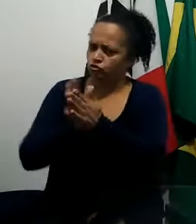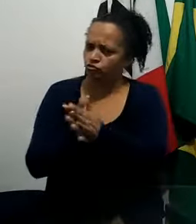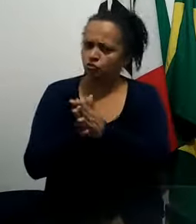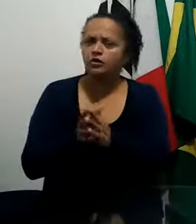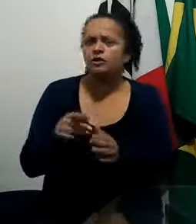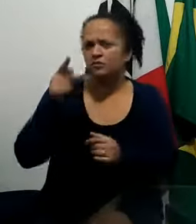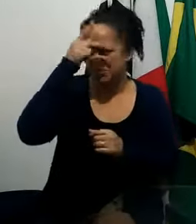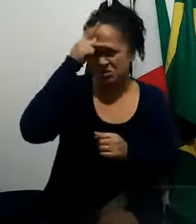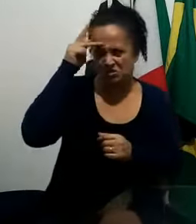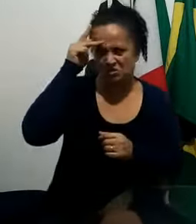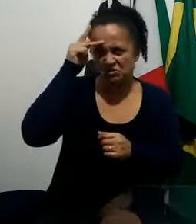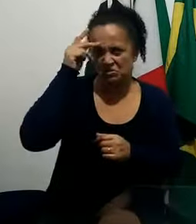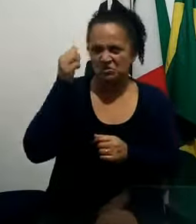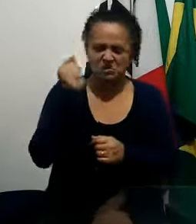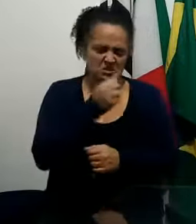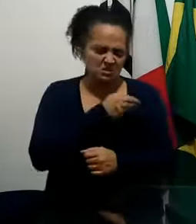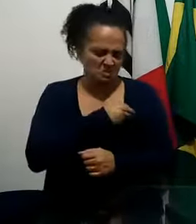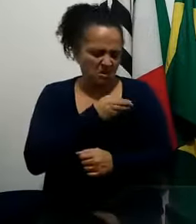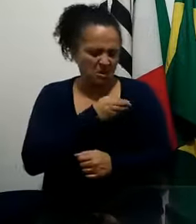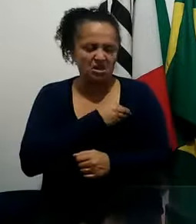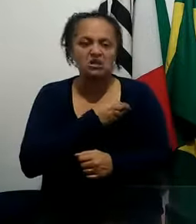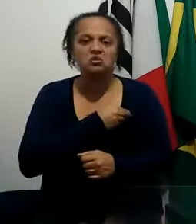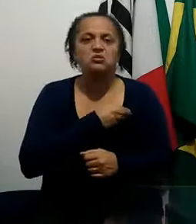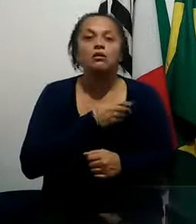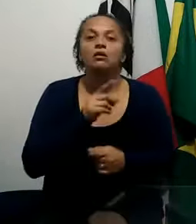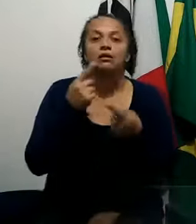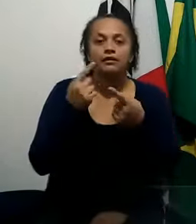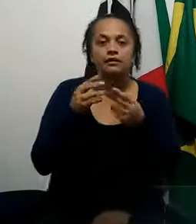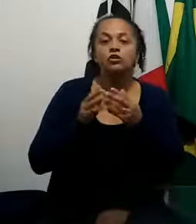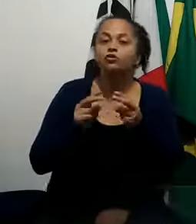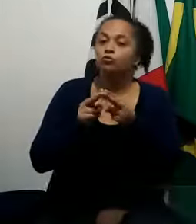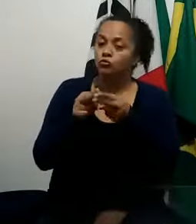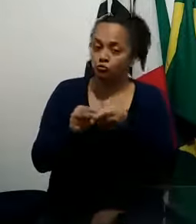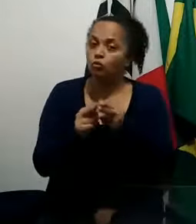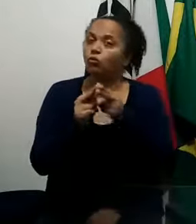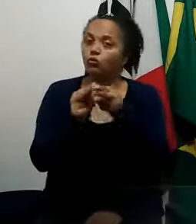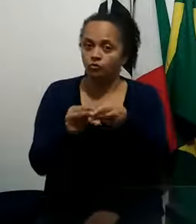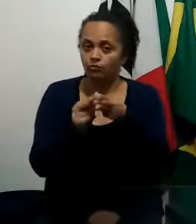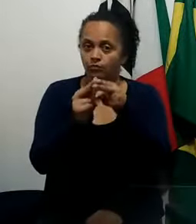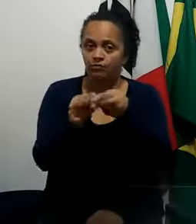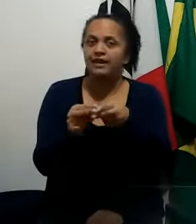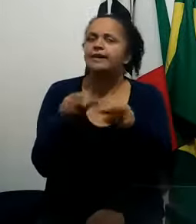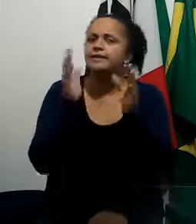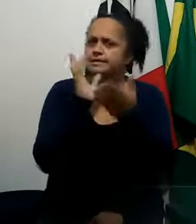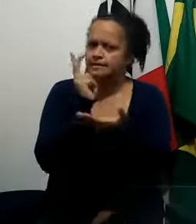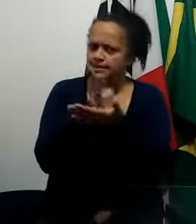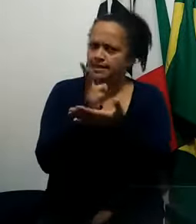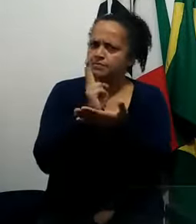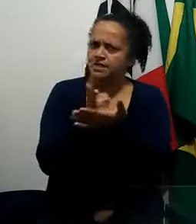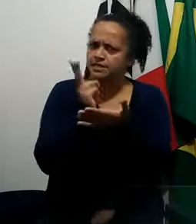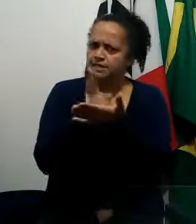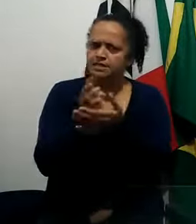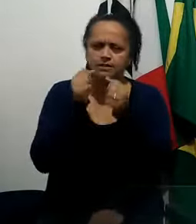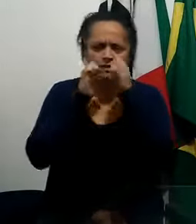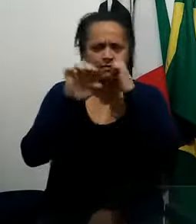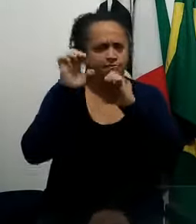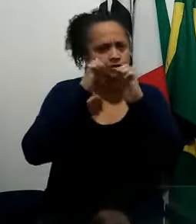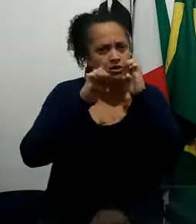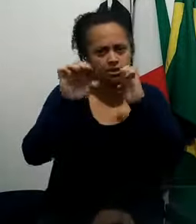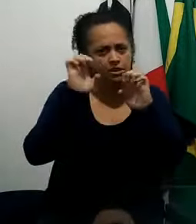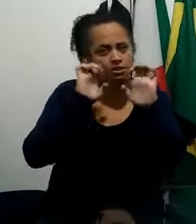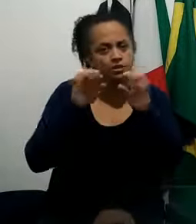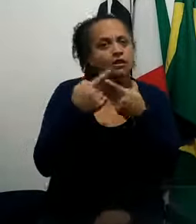amor. Embora Noé tivesse pregado durante mais de 100 anos e o povo não se arrependeu.